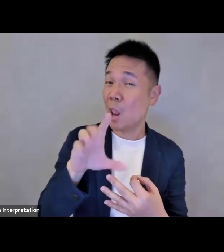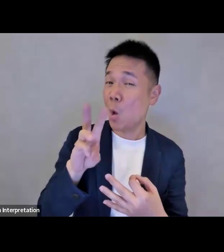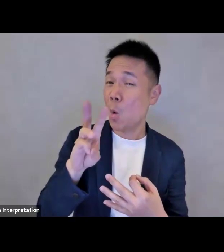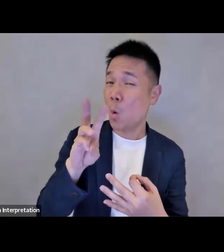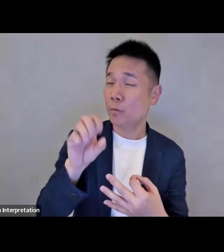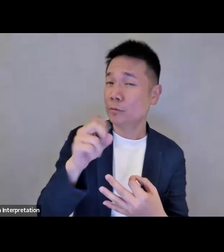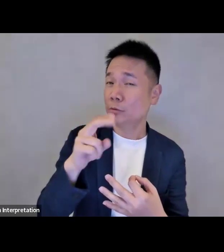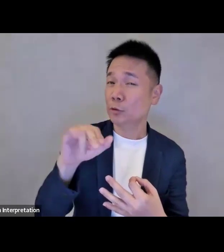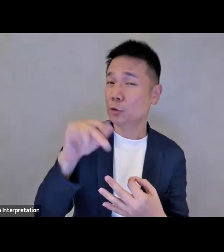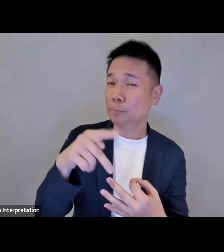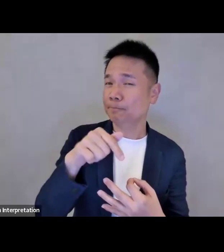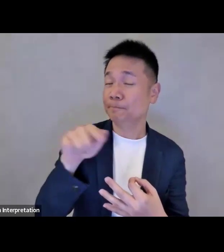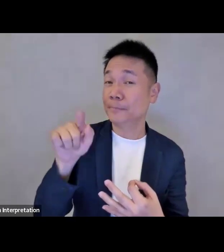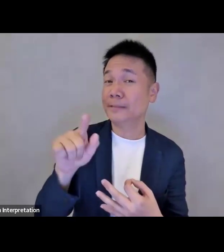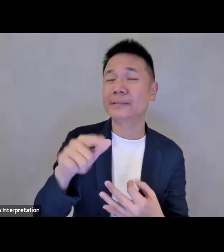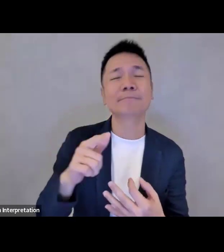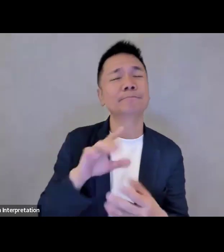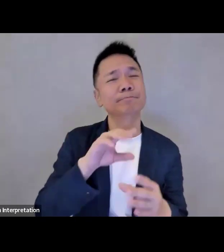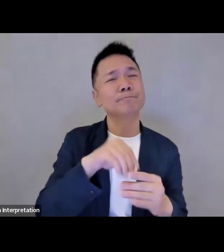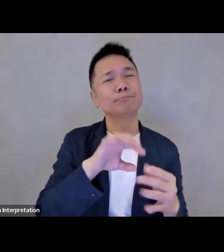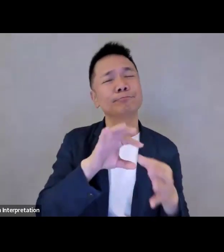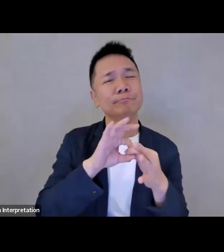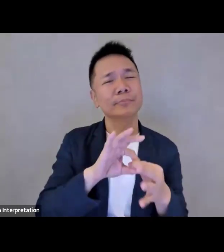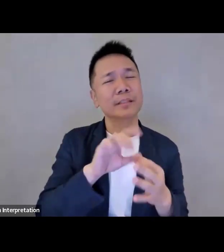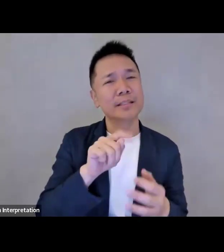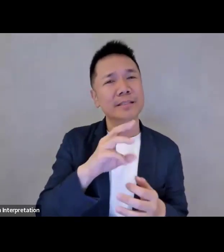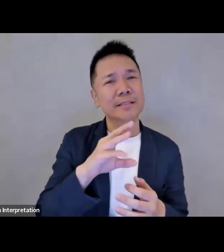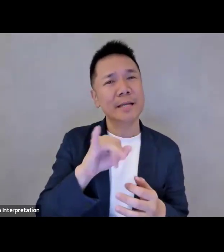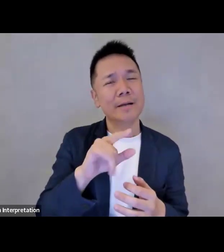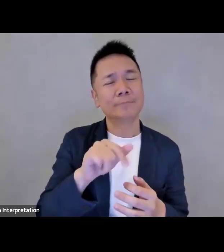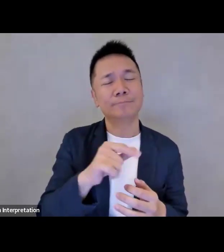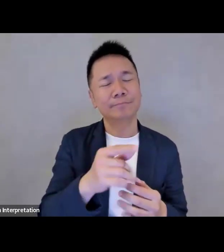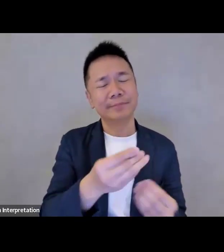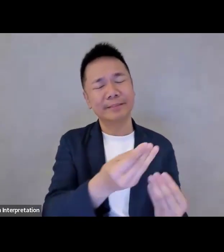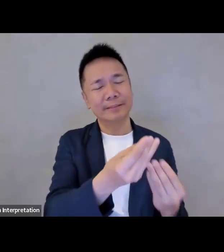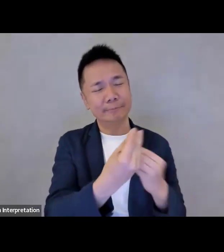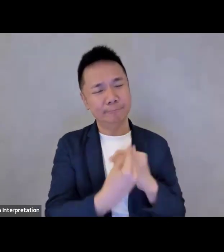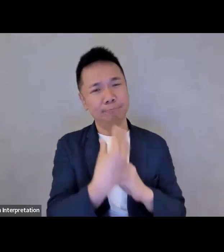我们大家，我们的团队，以及领导我们。